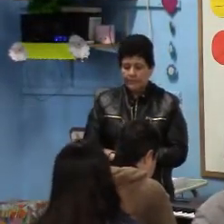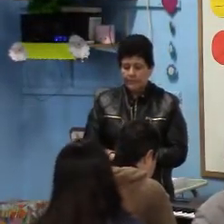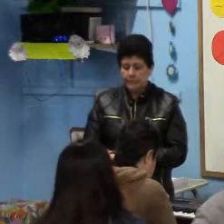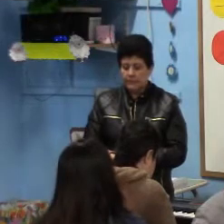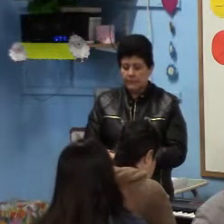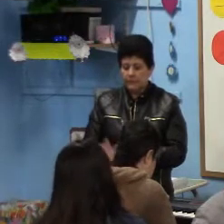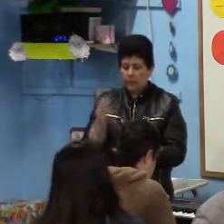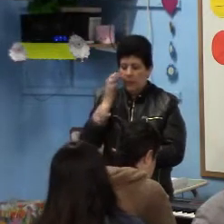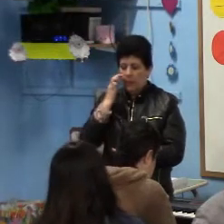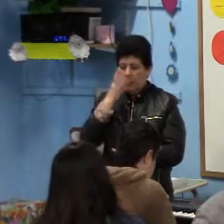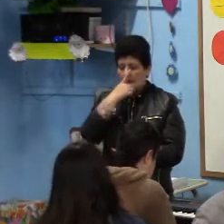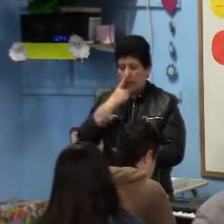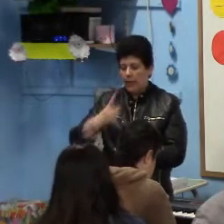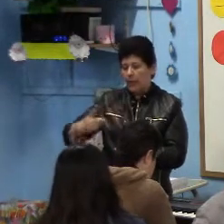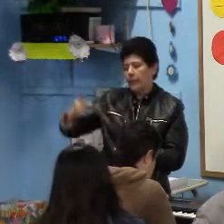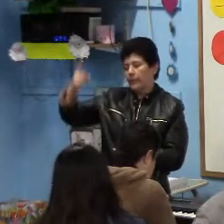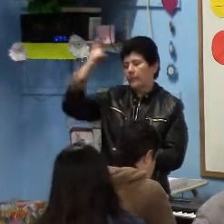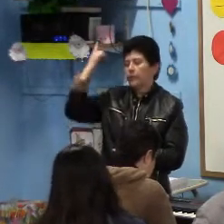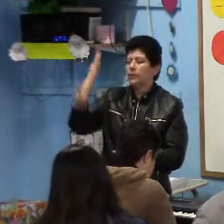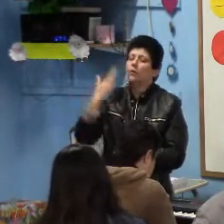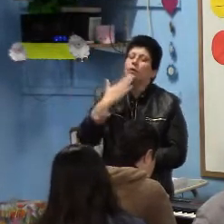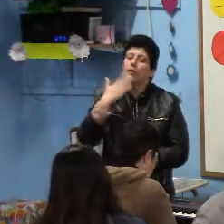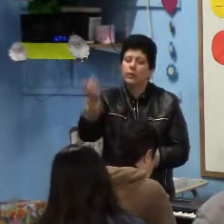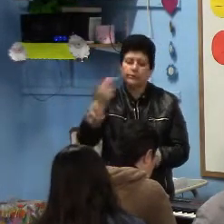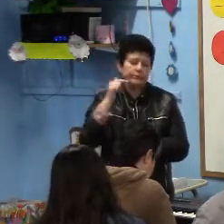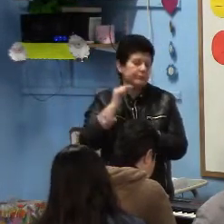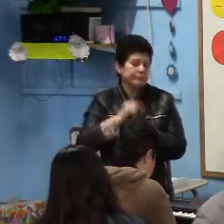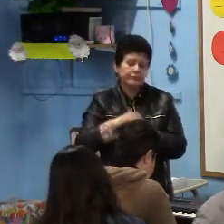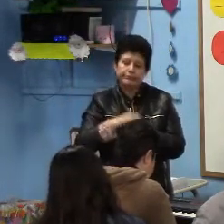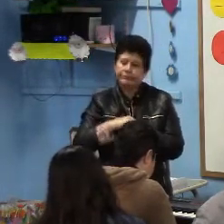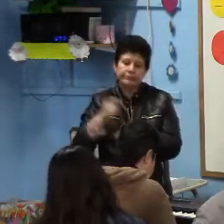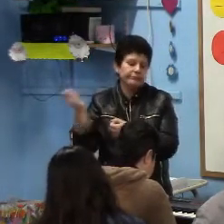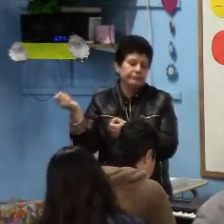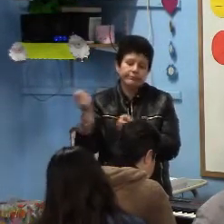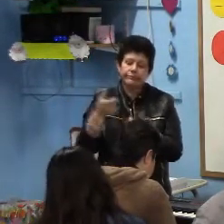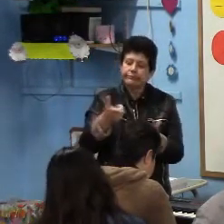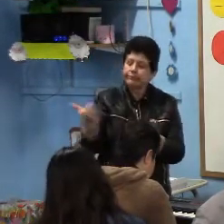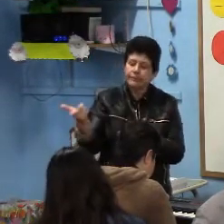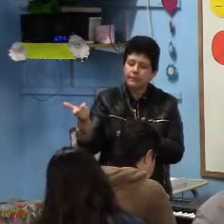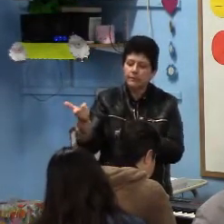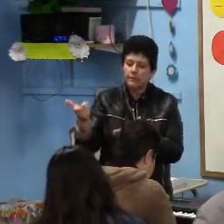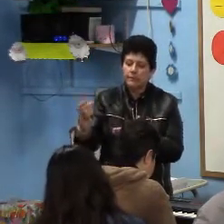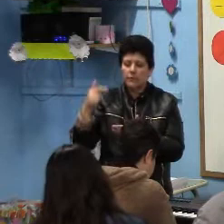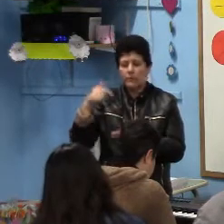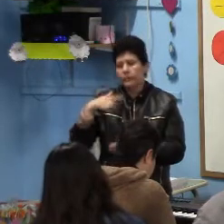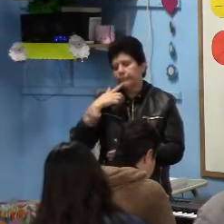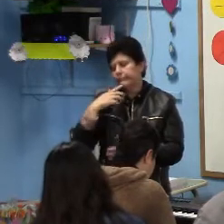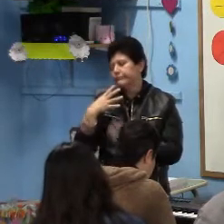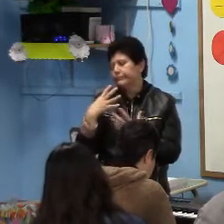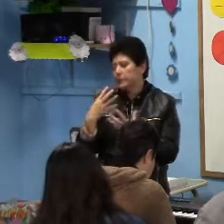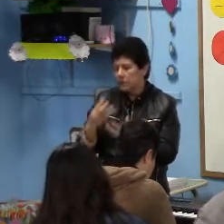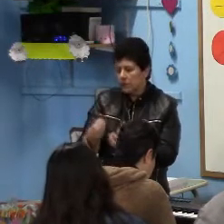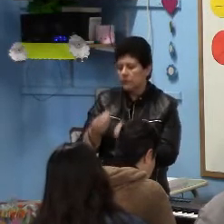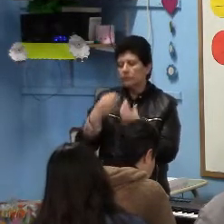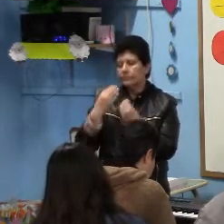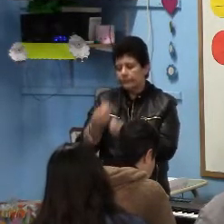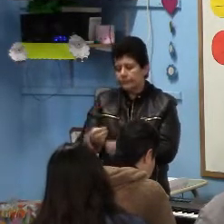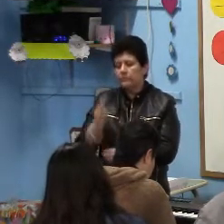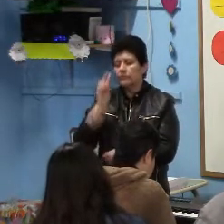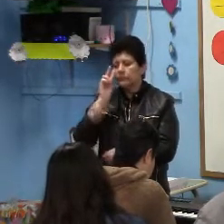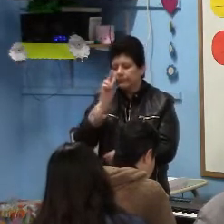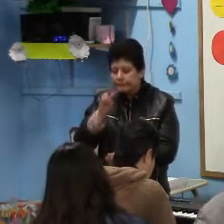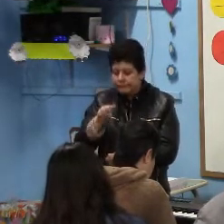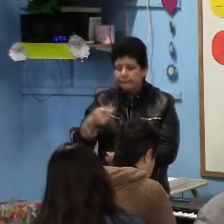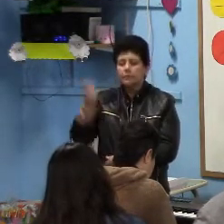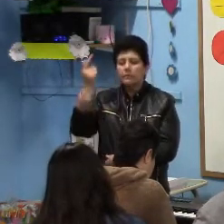Oramos. Amado Padre, que estás en los cielos, te amo, gracias por este momento que nos regalas, Señor, de poder ser útil, de poder mirar y entender